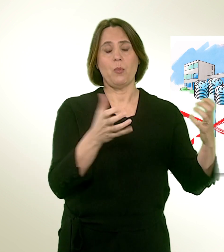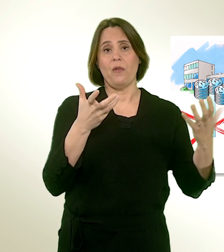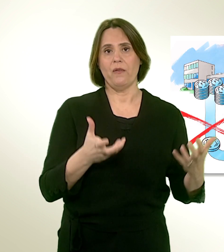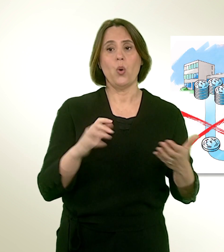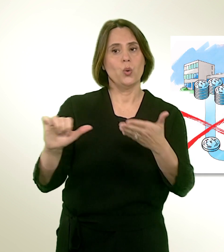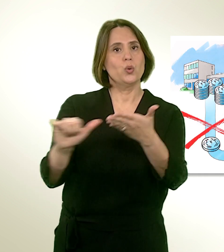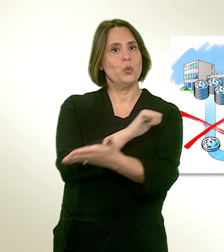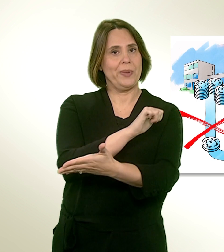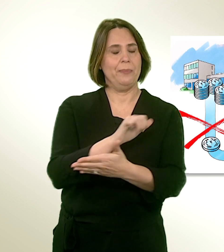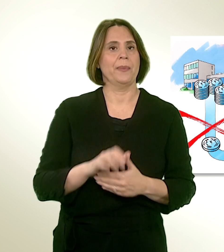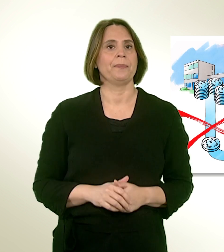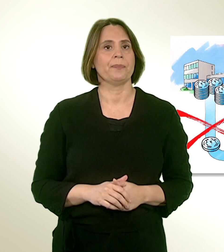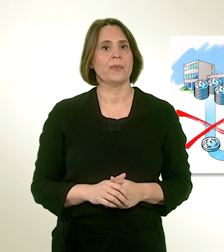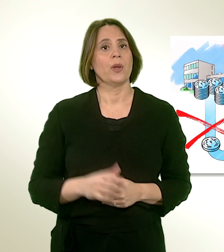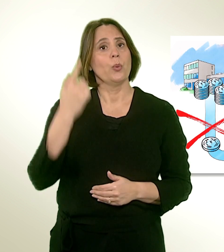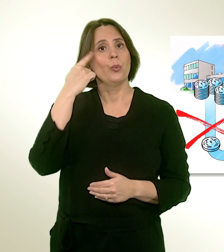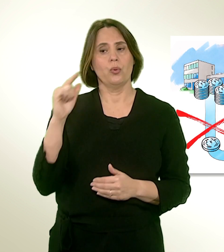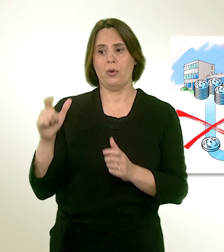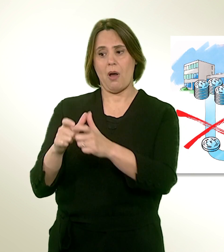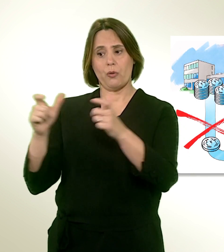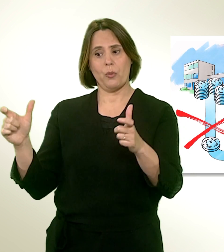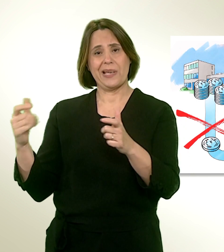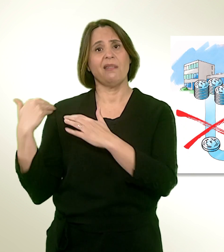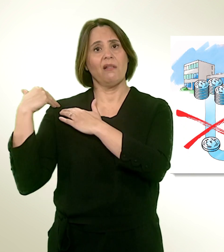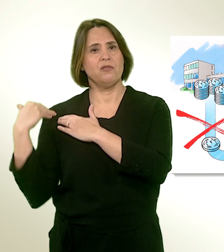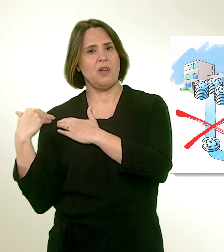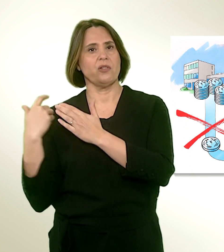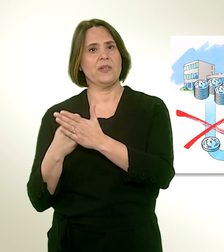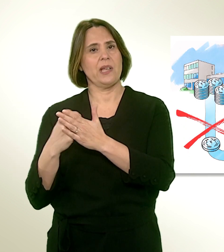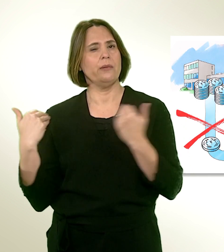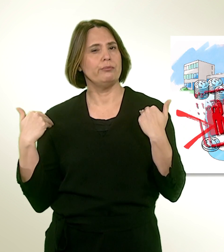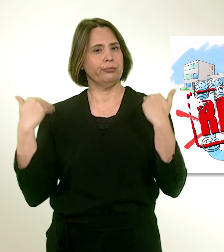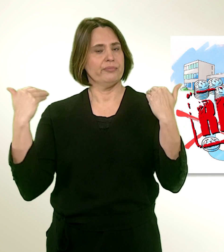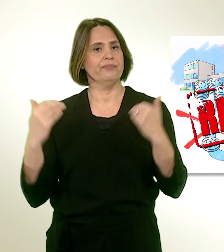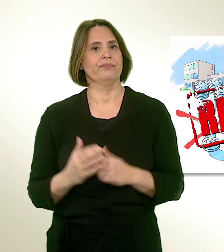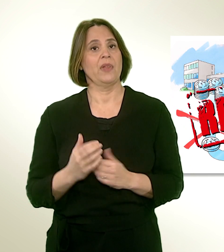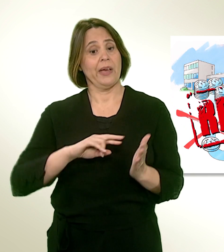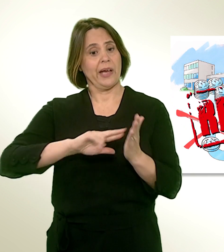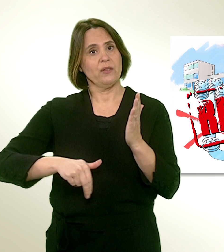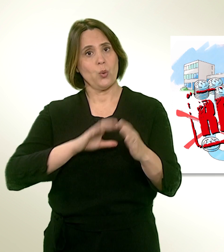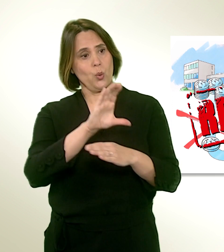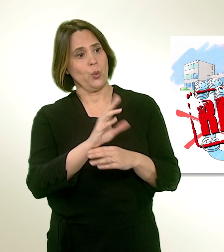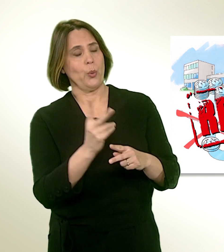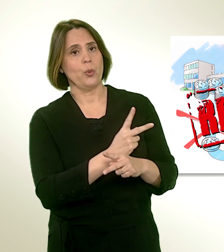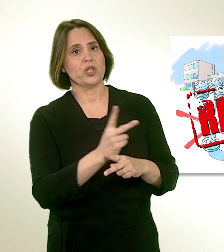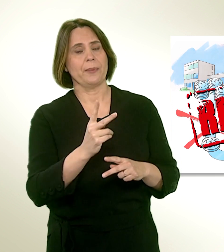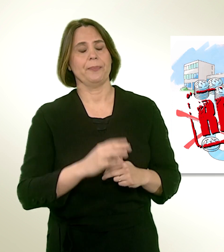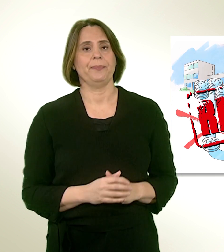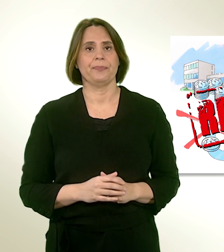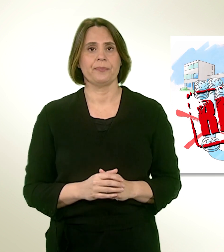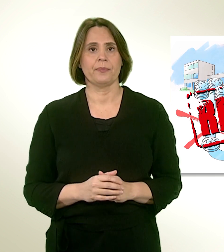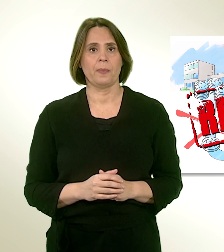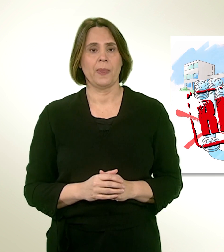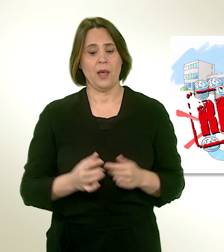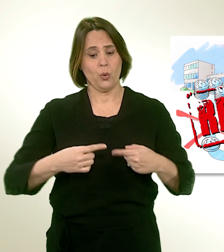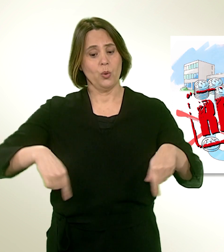timbre d'émission afin de réduire la charge fiscale des entreprises. Le référendum a été lancé contre ce projet. Selon